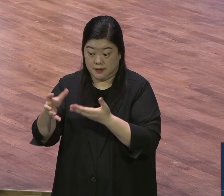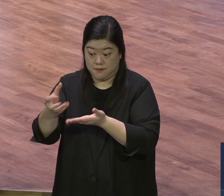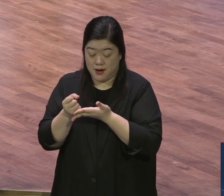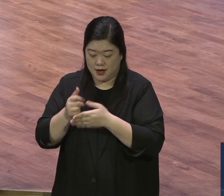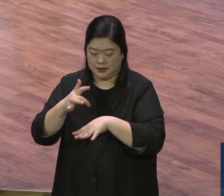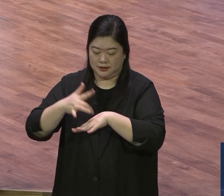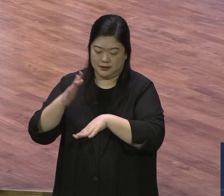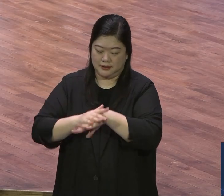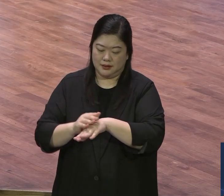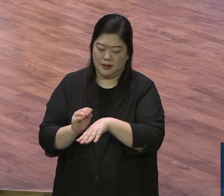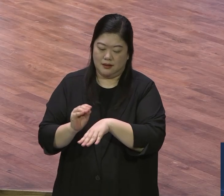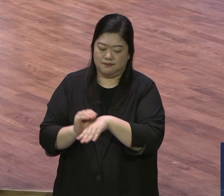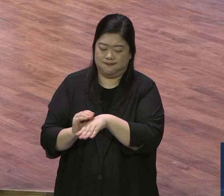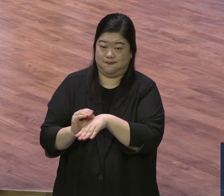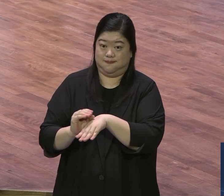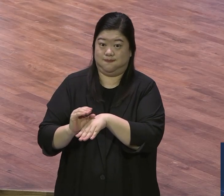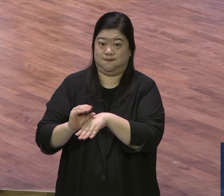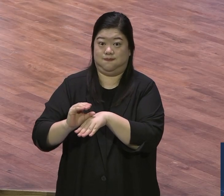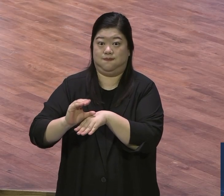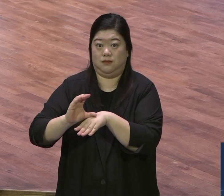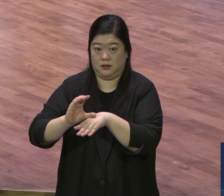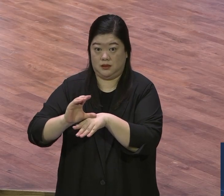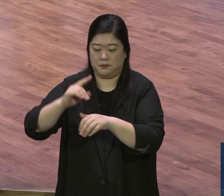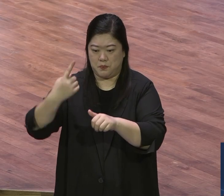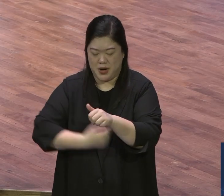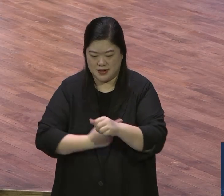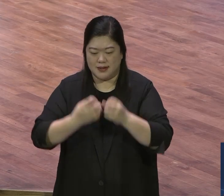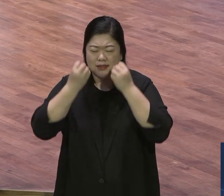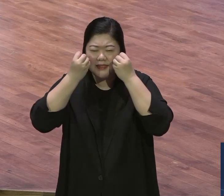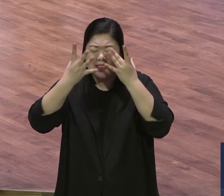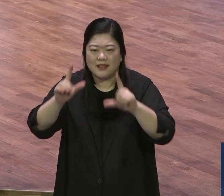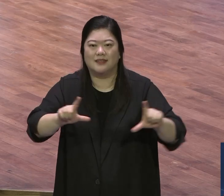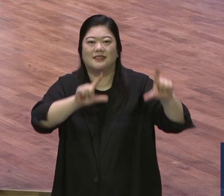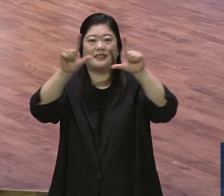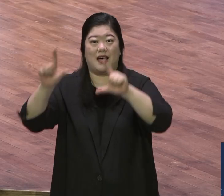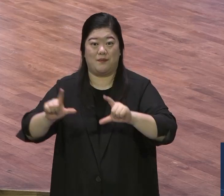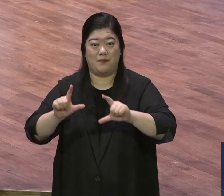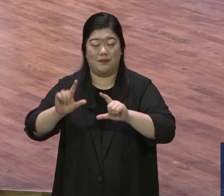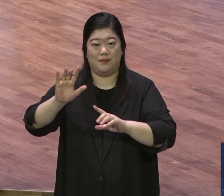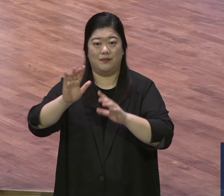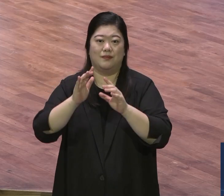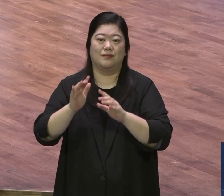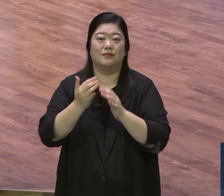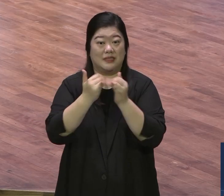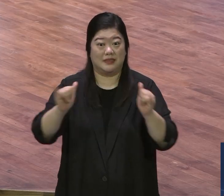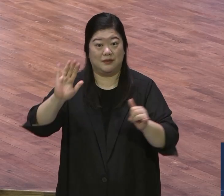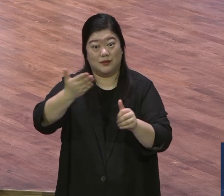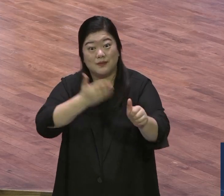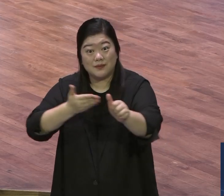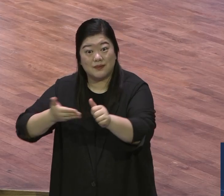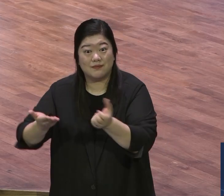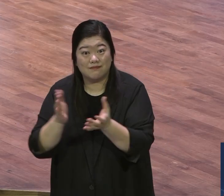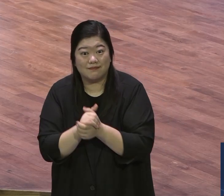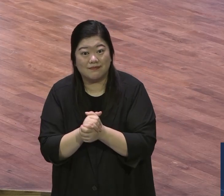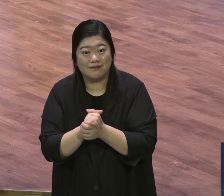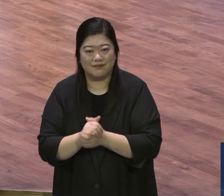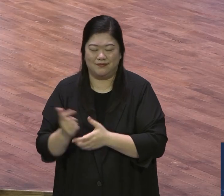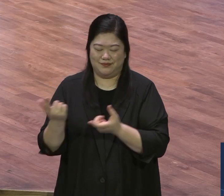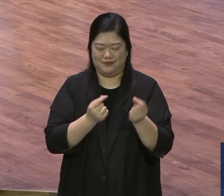날마다 새로운 인생을 사는 여운 정가족 여운 되기를 제문으로 축복합니다 기도합시다